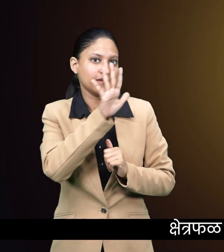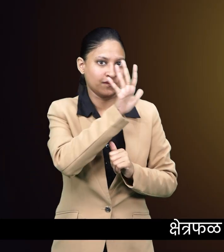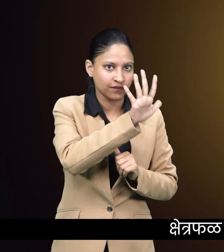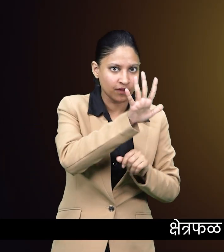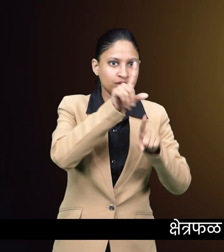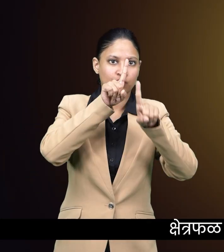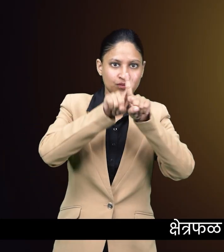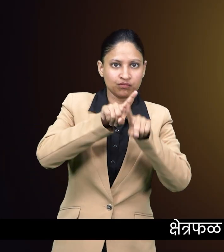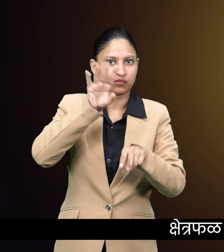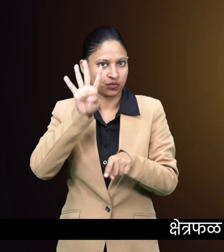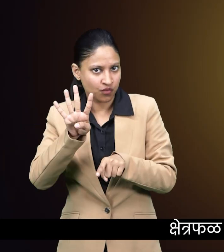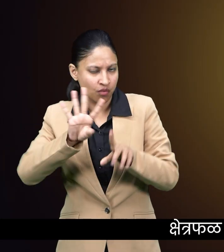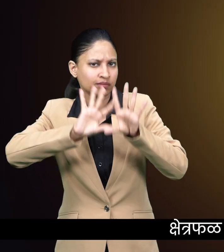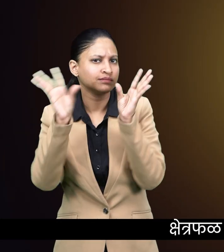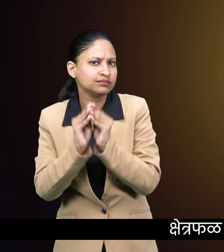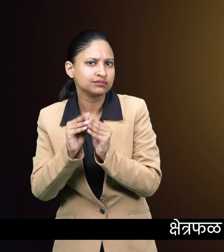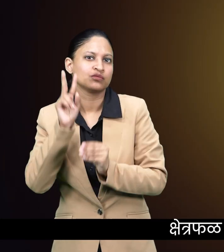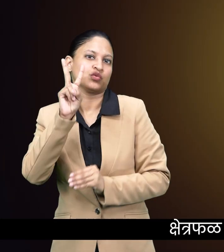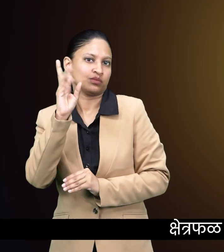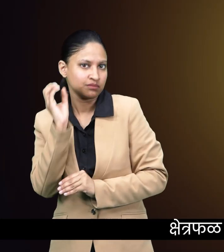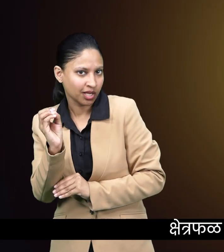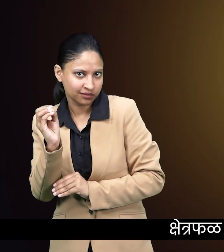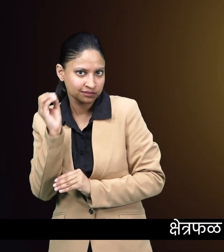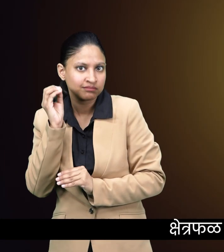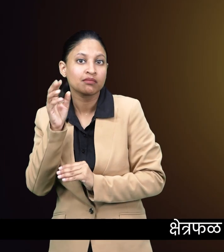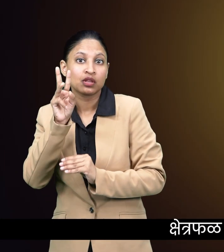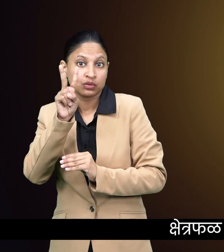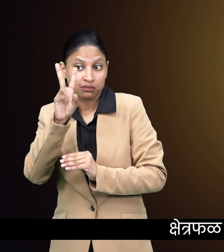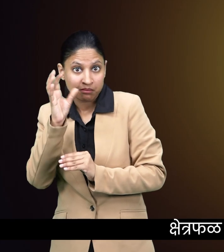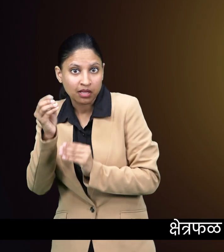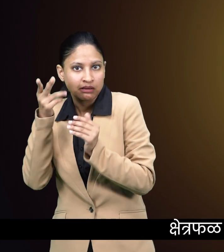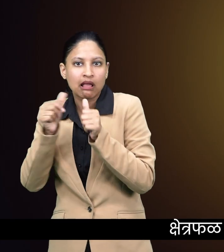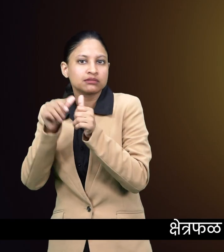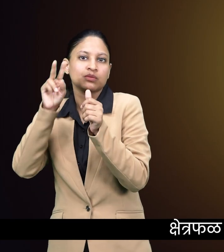क्षेत्रफळ बरोबर 5 गुणिले 4 बरोबर 20 चौकोनी मीटर.